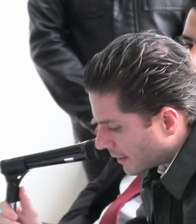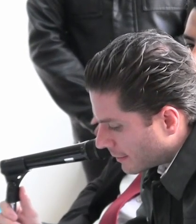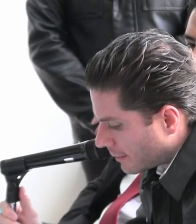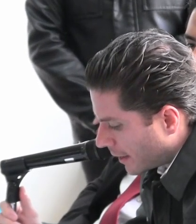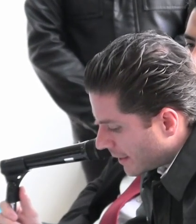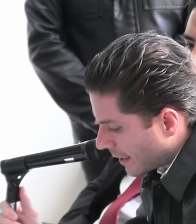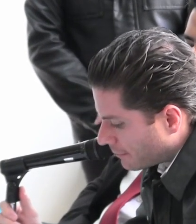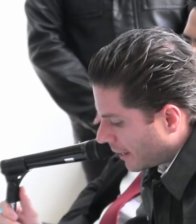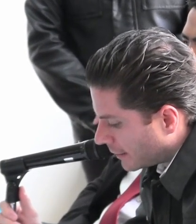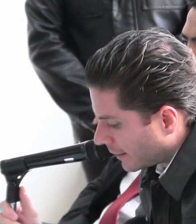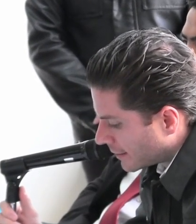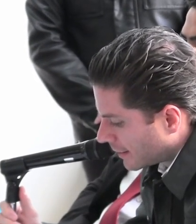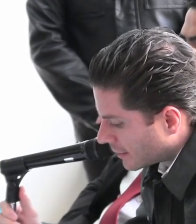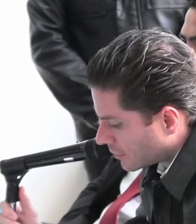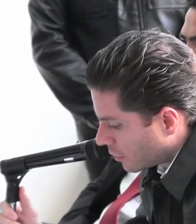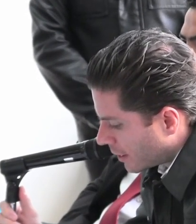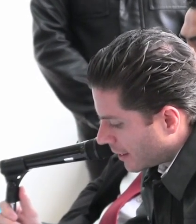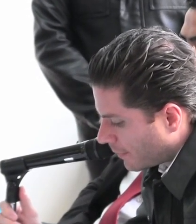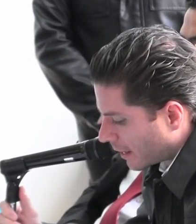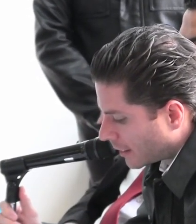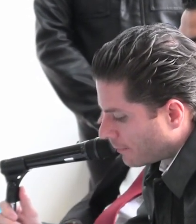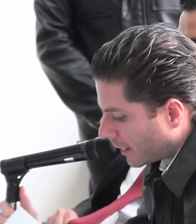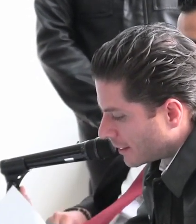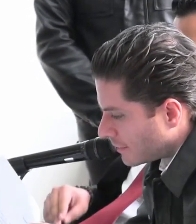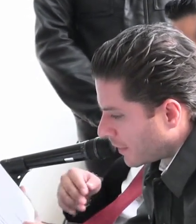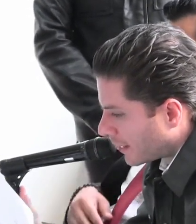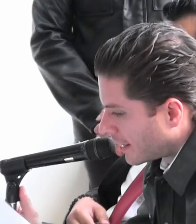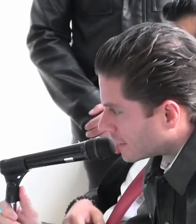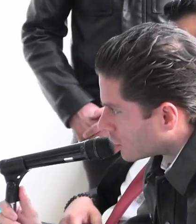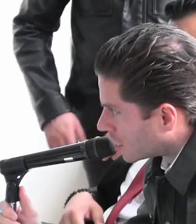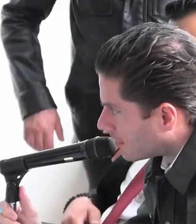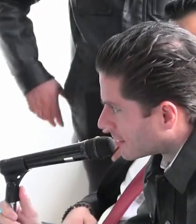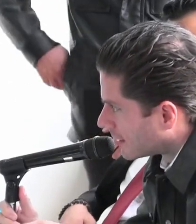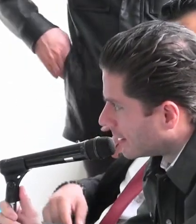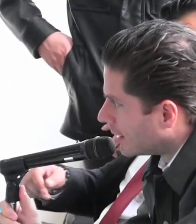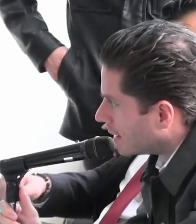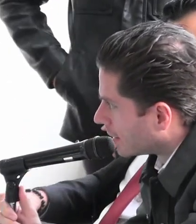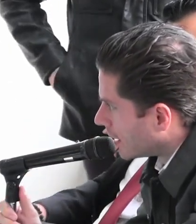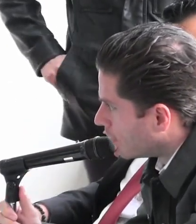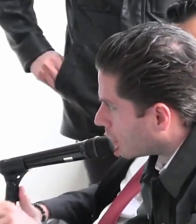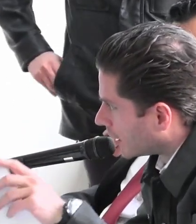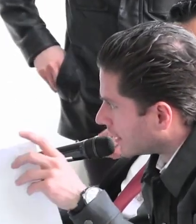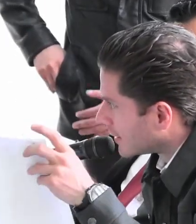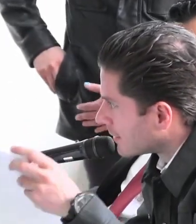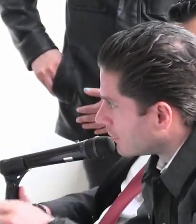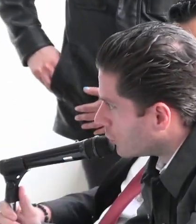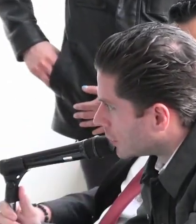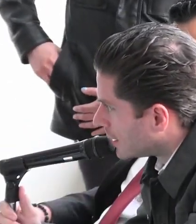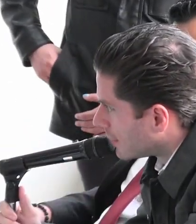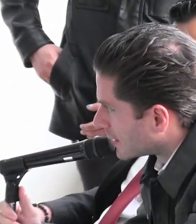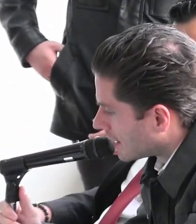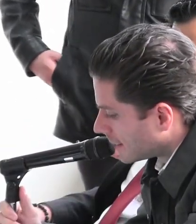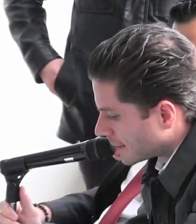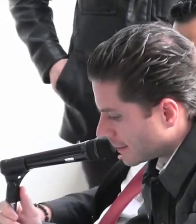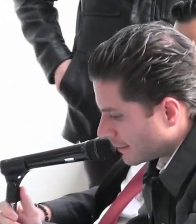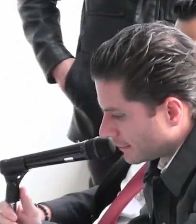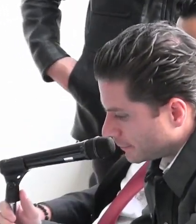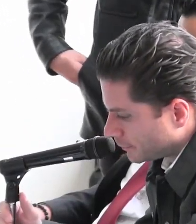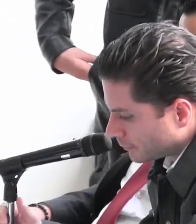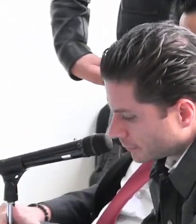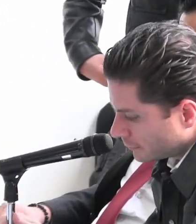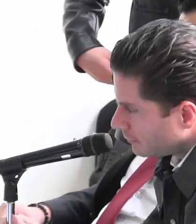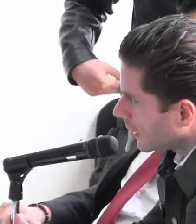¿cómo incentivaría el interés de la ciudadanía para participar en estos temas tan importantes? Muchísimas